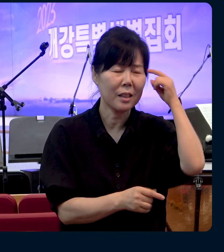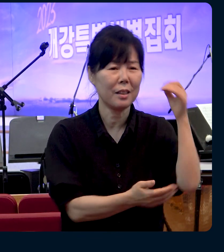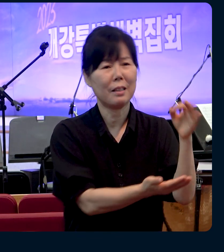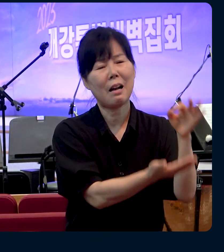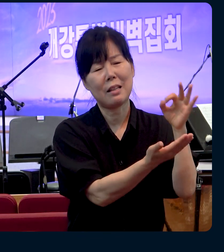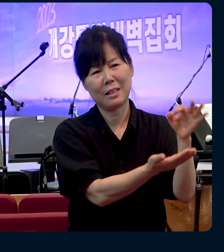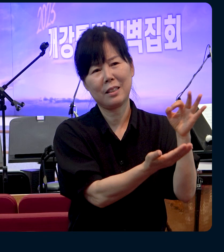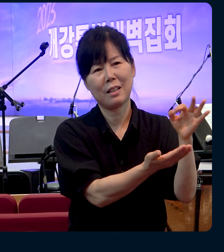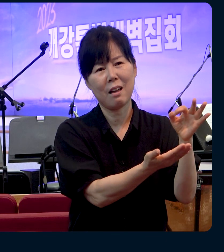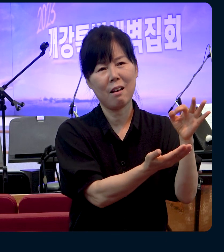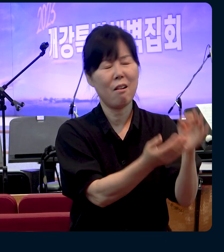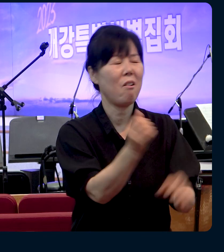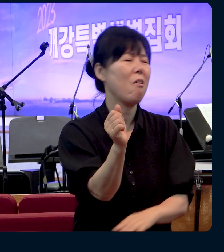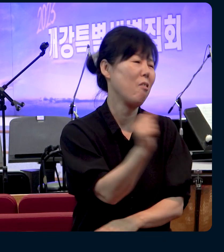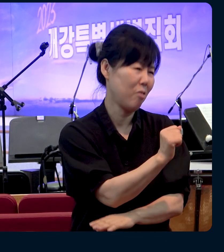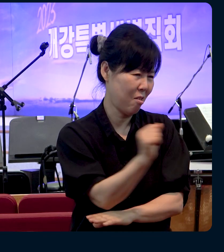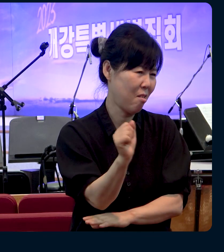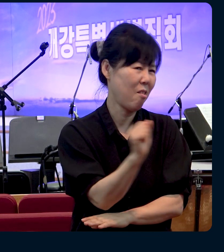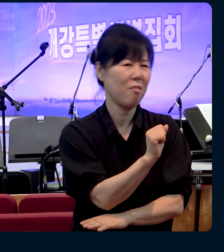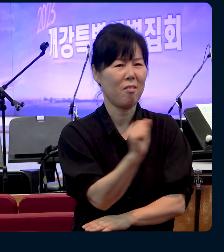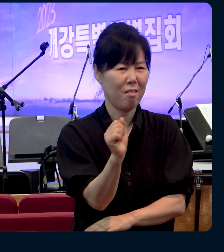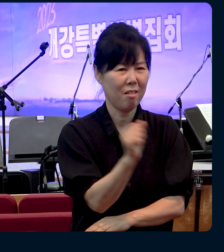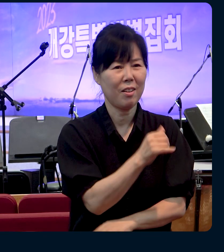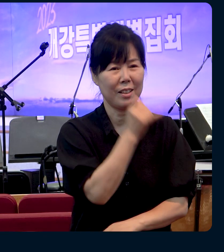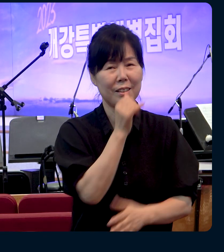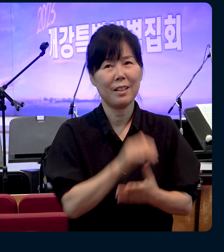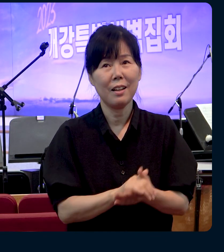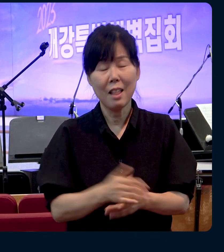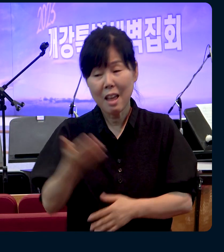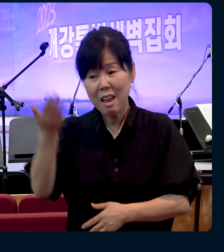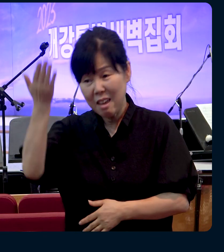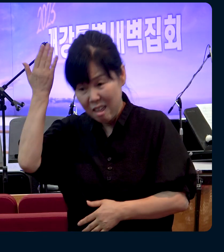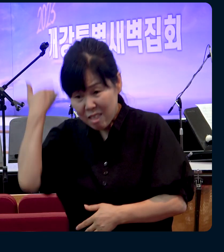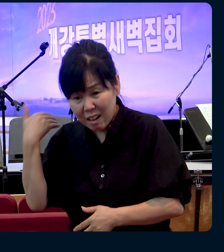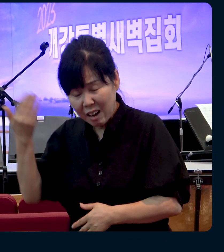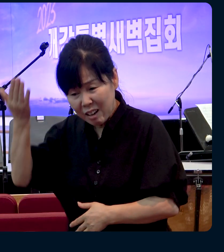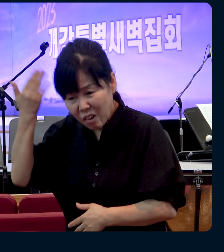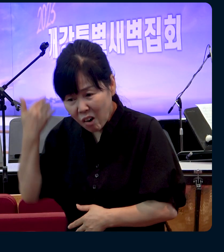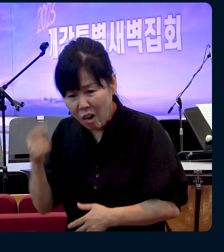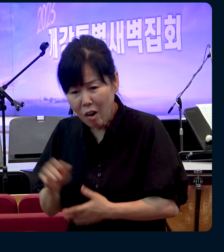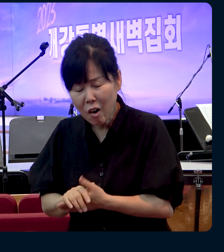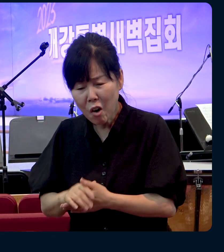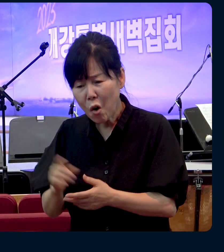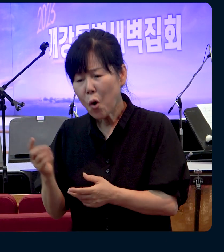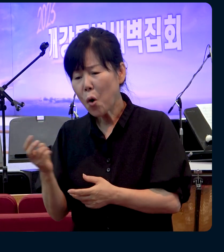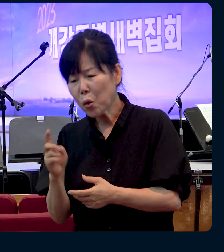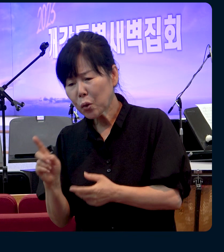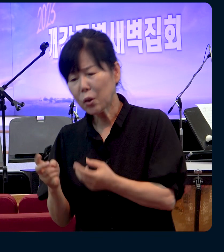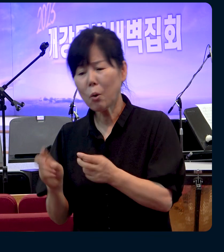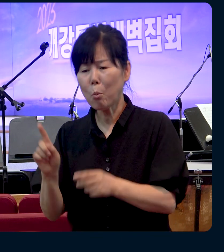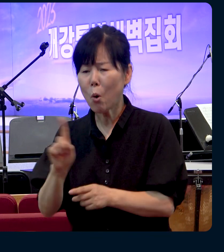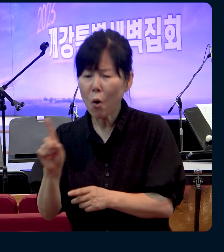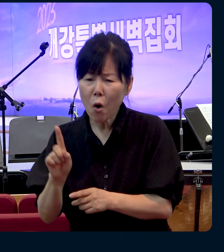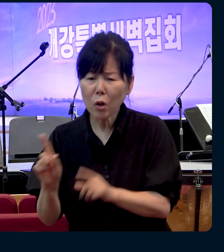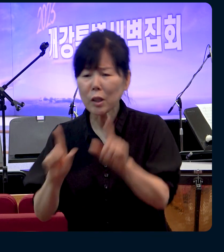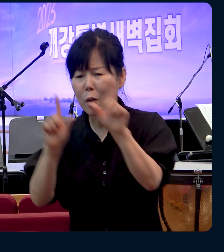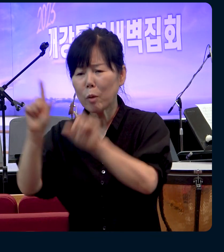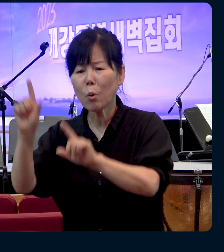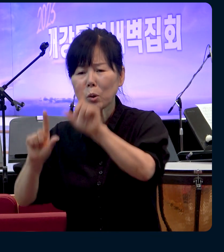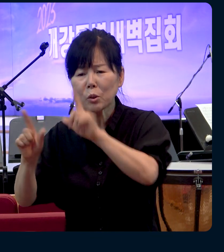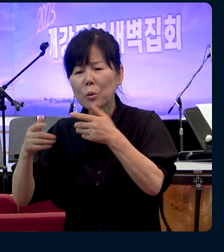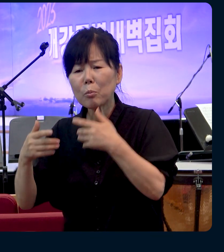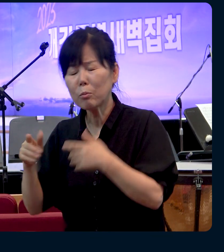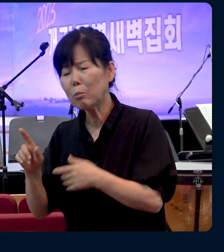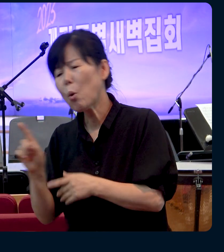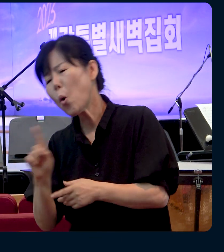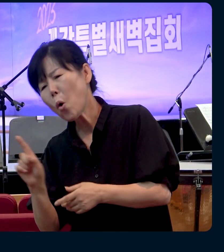한결같기 때문에, 그건 진리이기 때문에 상황에 따라 왔다 갔다 하는 게 아니에요. 옛날에는 이렇게 살았는데 요즘은 이렇게 산다,